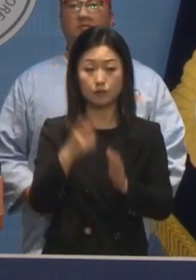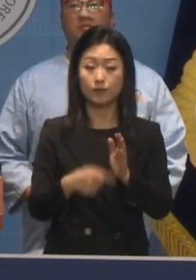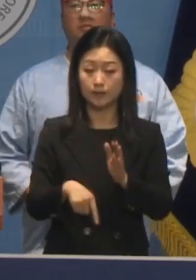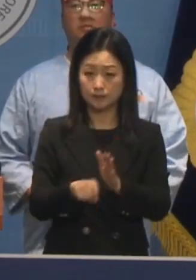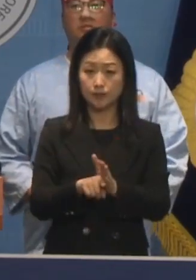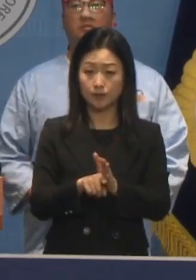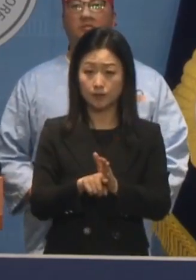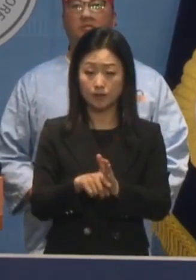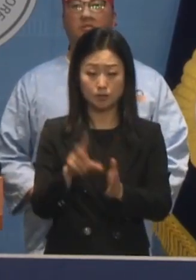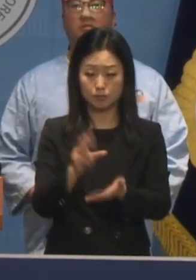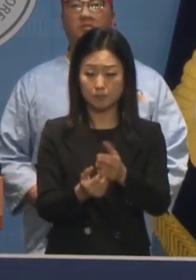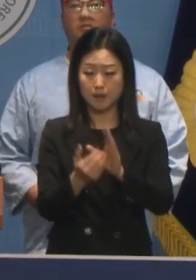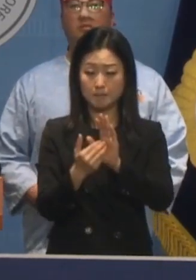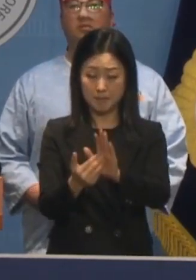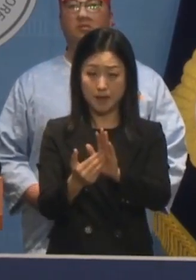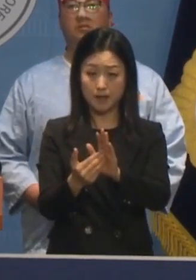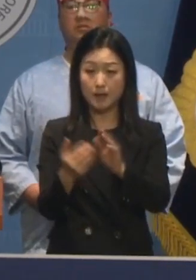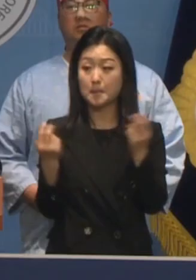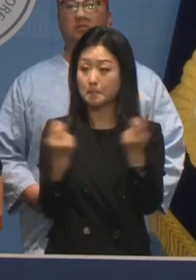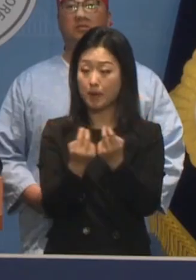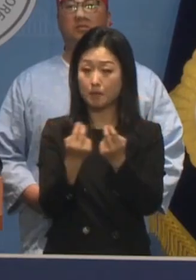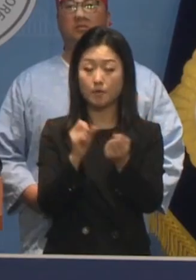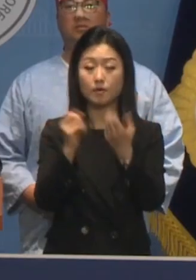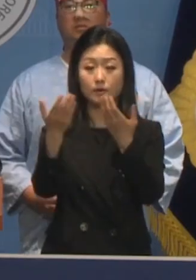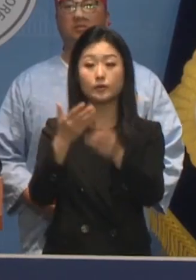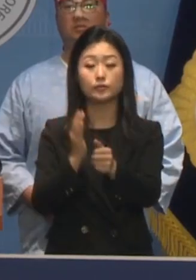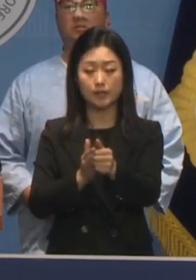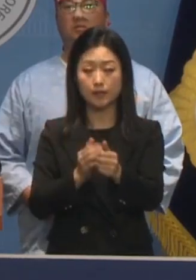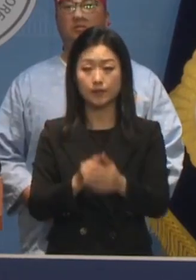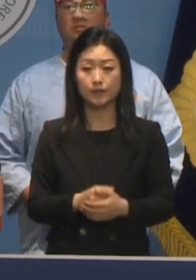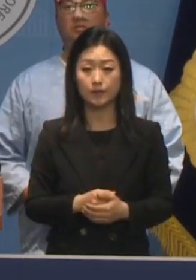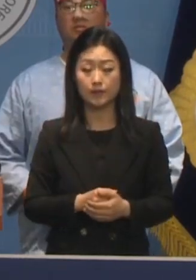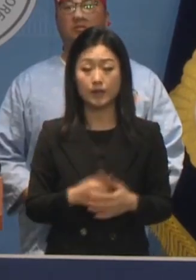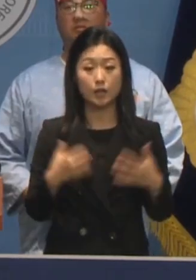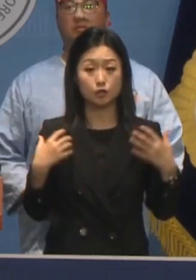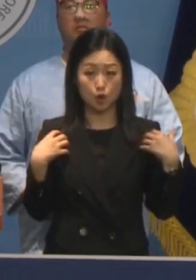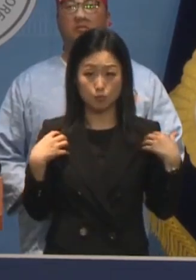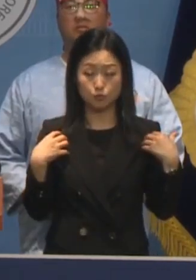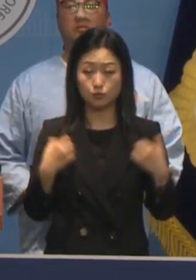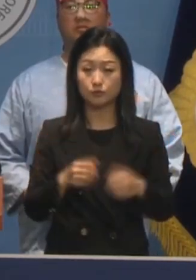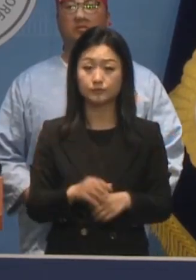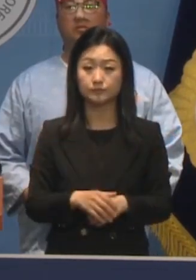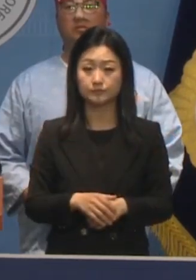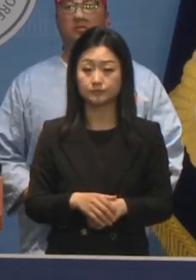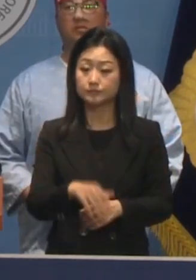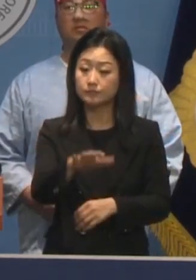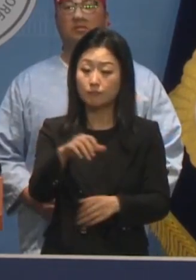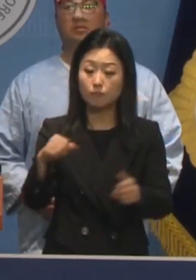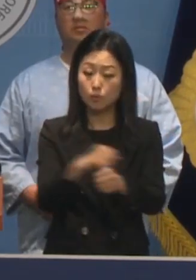않도록 재발방지 대책을 함께 내놔야 합니다. 정부와 사법당국은 이번